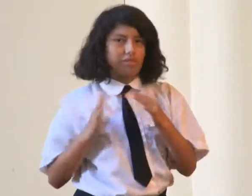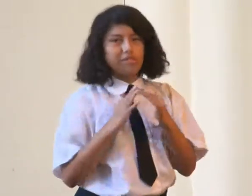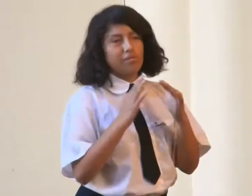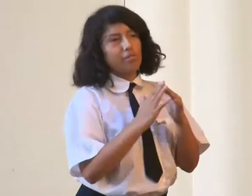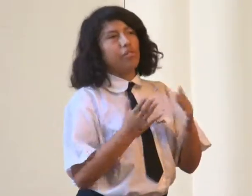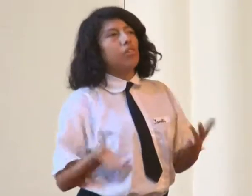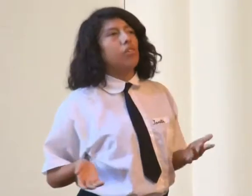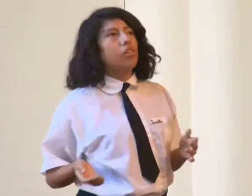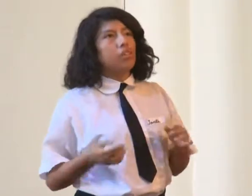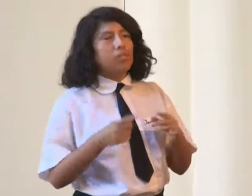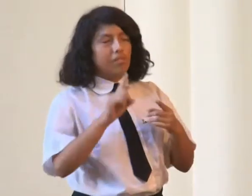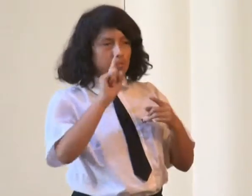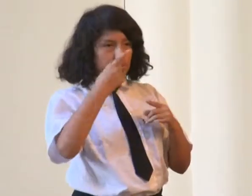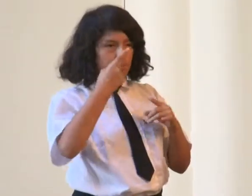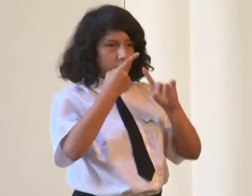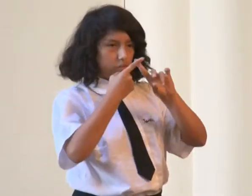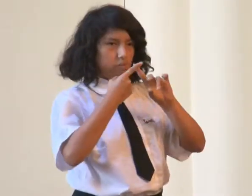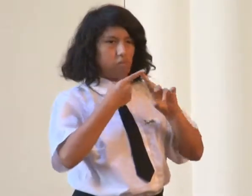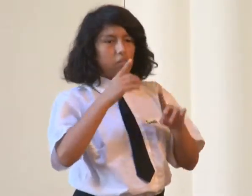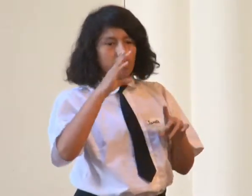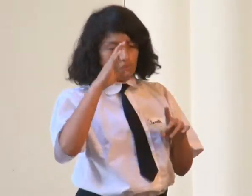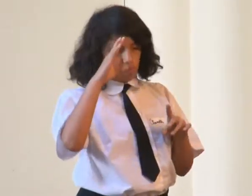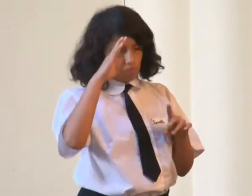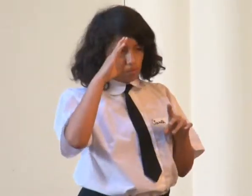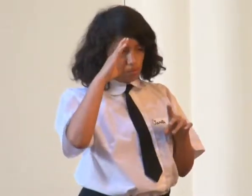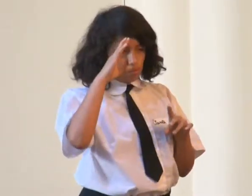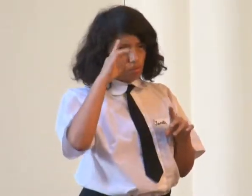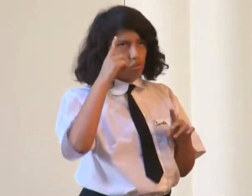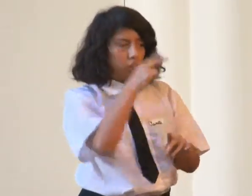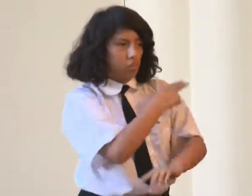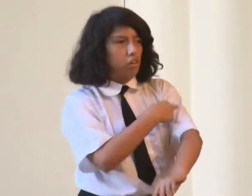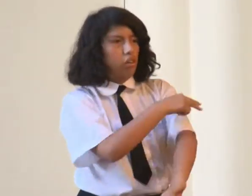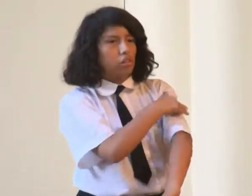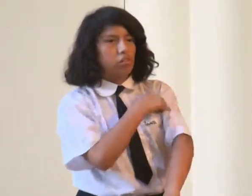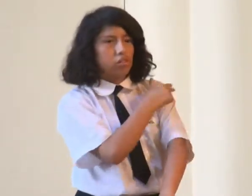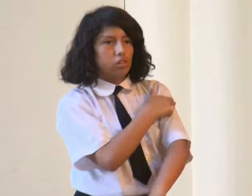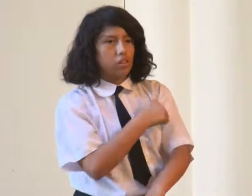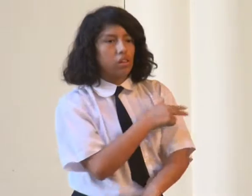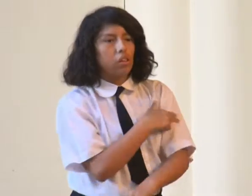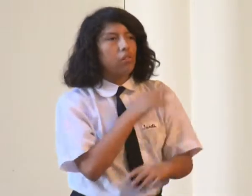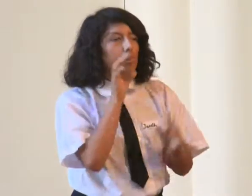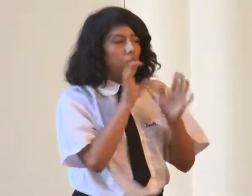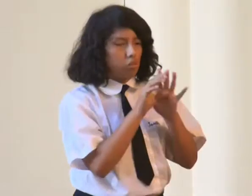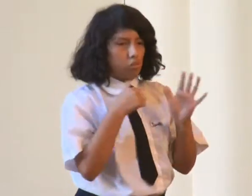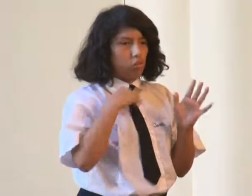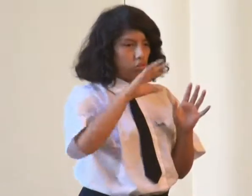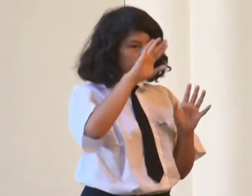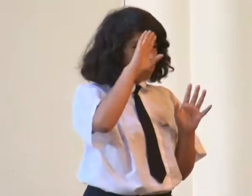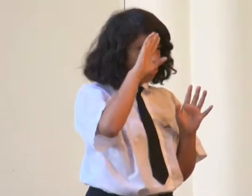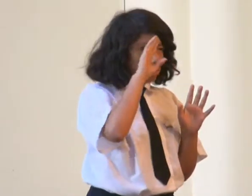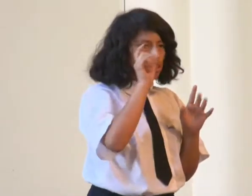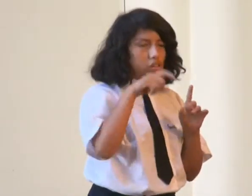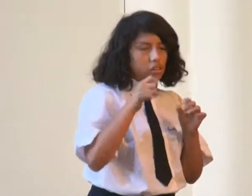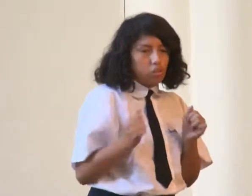que sea una ciudad una ciudad accesible para nosotros los niños sordos que en todos los espacios por ejemplo en las